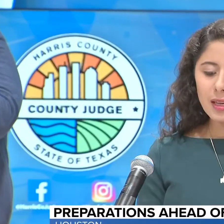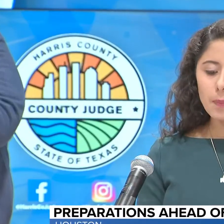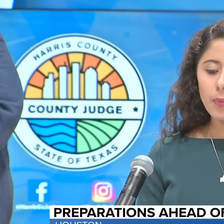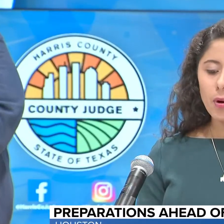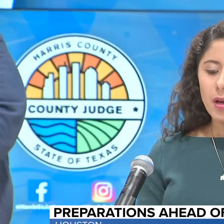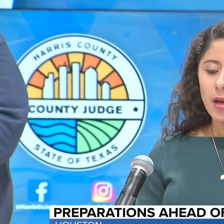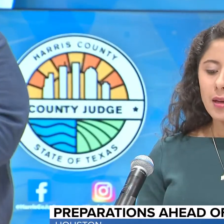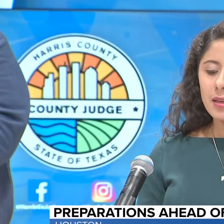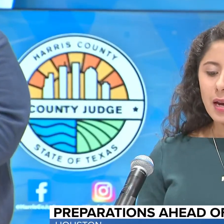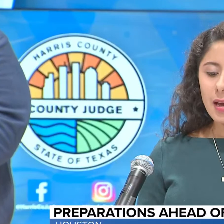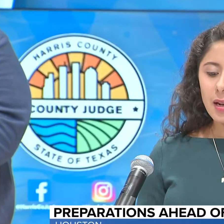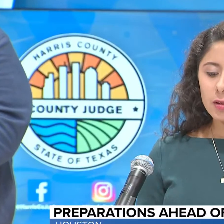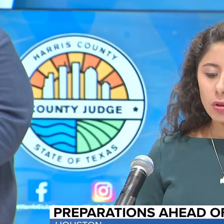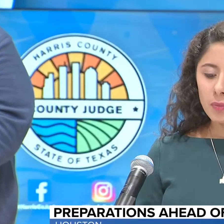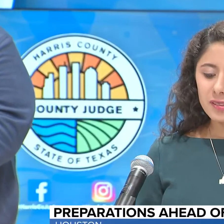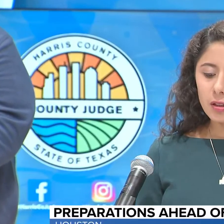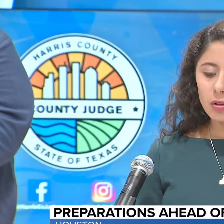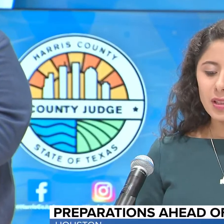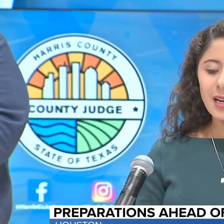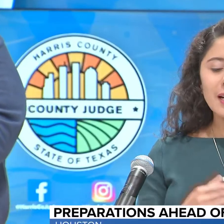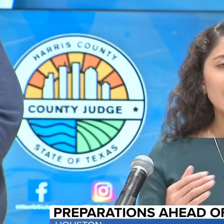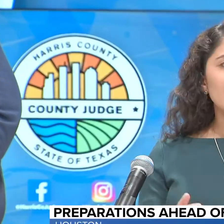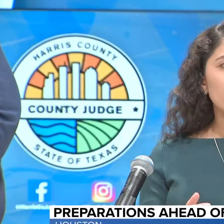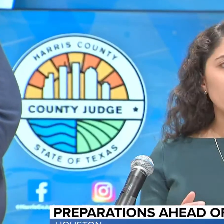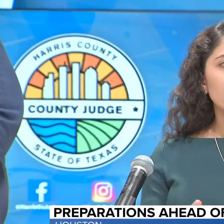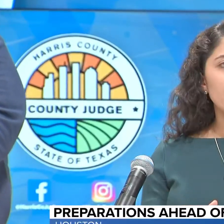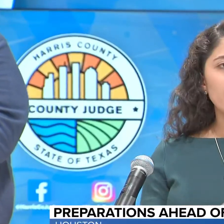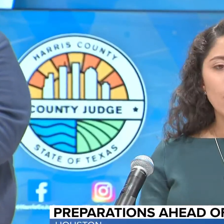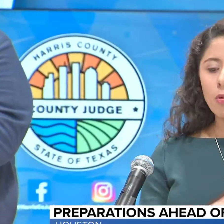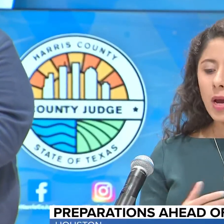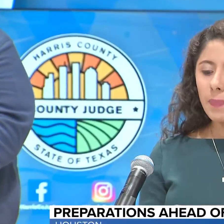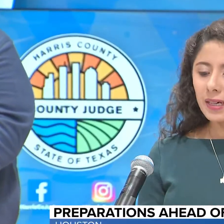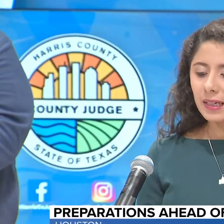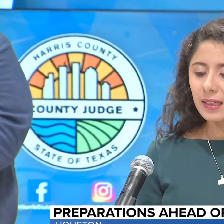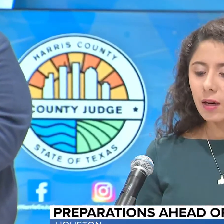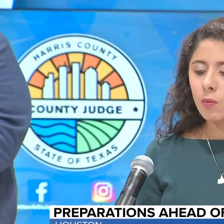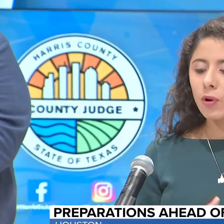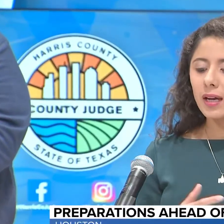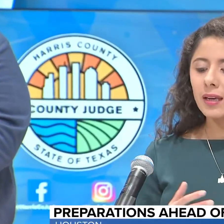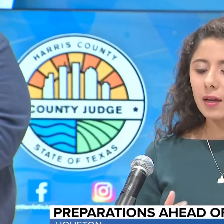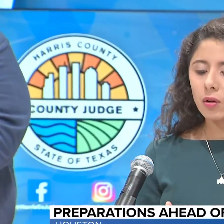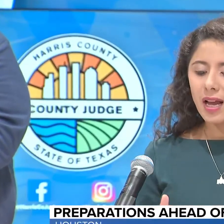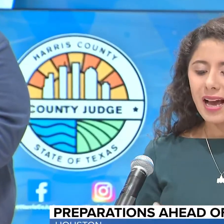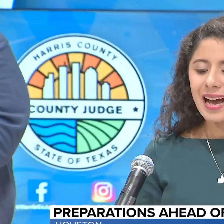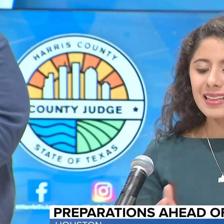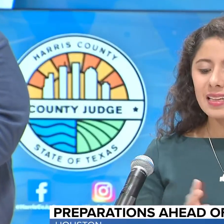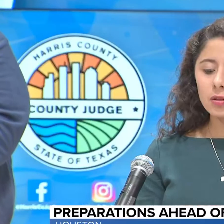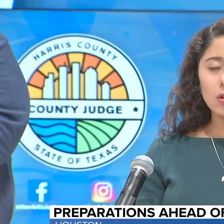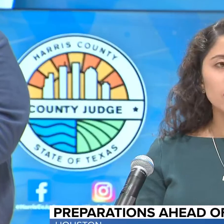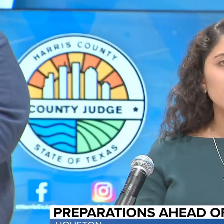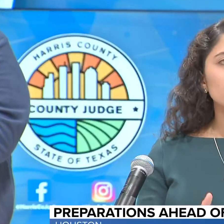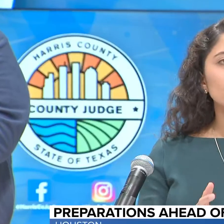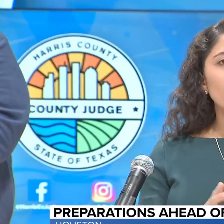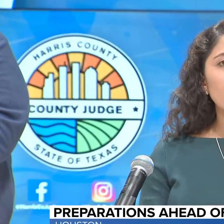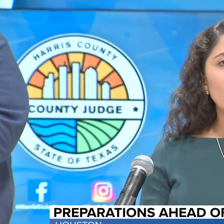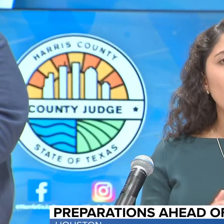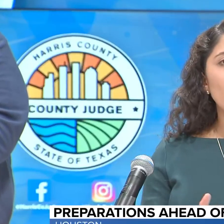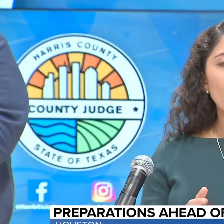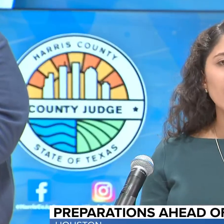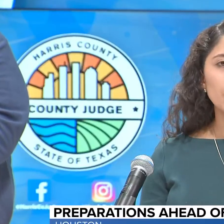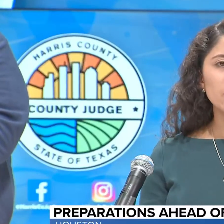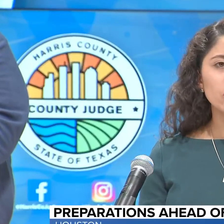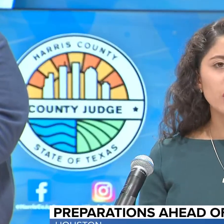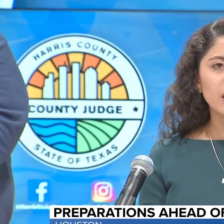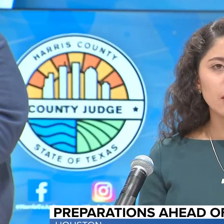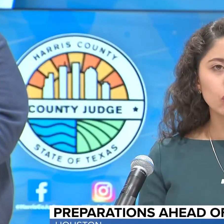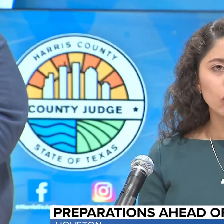ningún equipo electrodoméstico del aire libre, como una parrilla, como un generador, adentro de su hogar